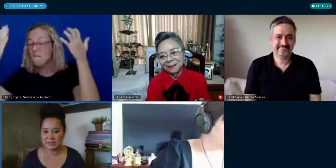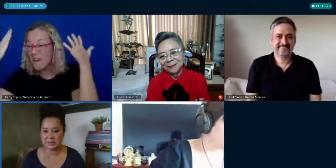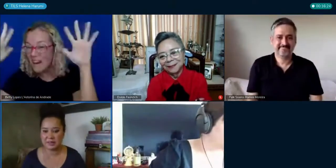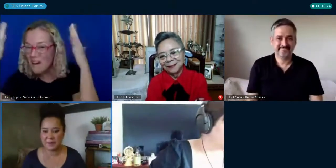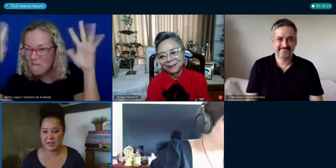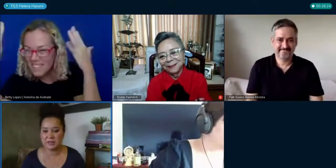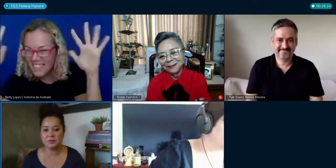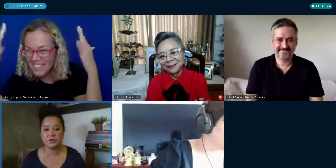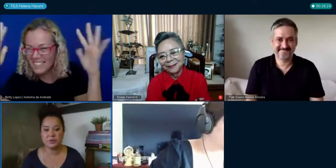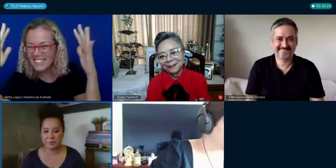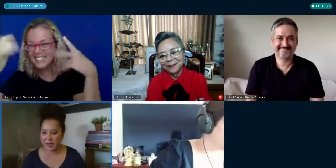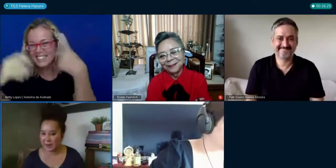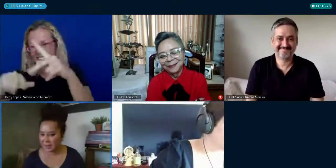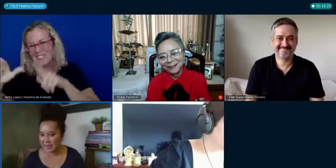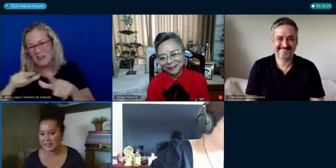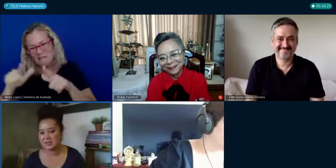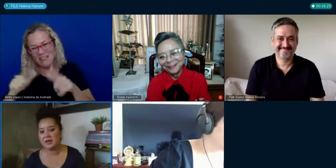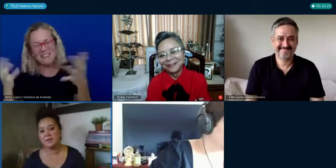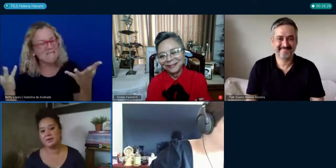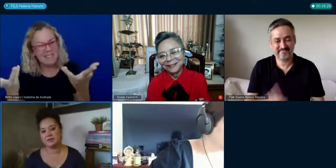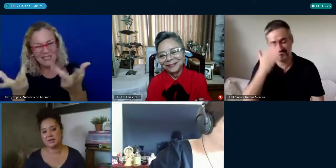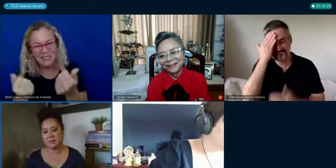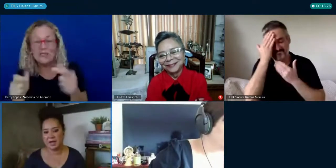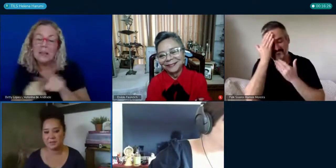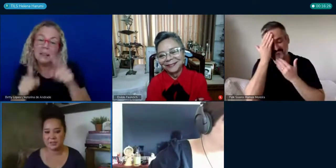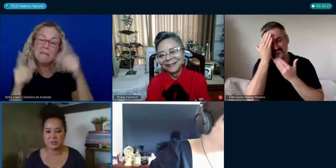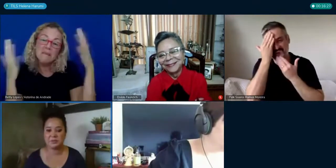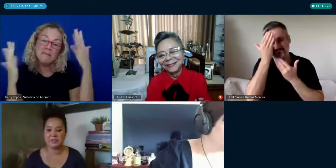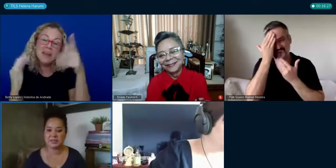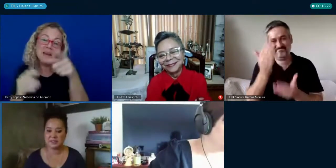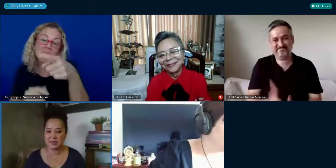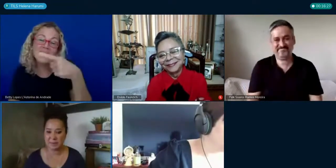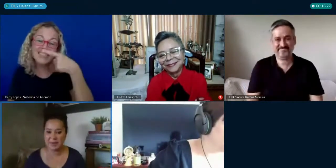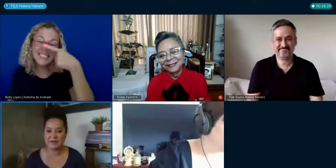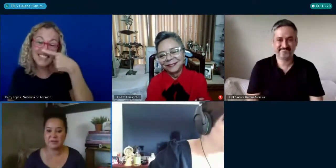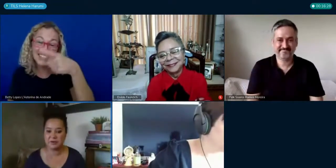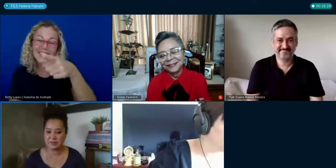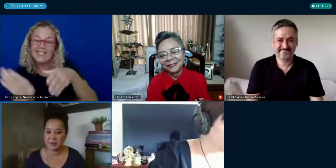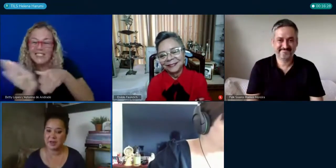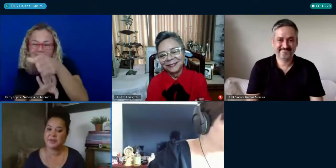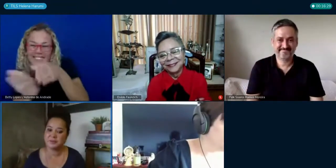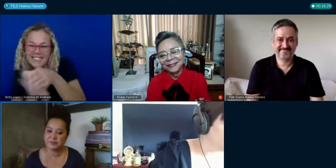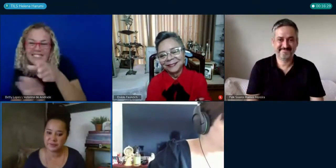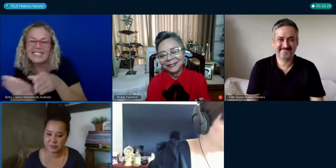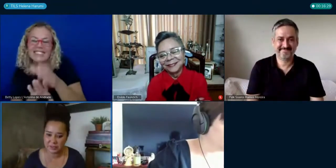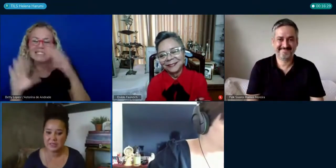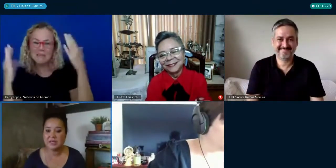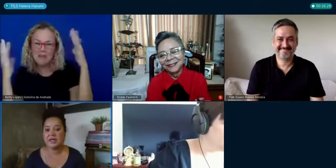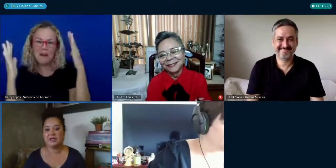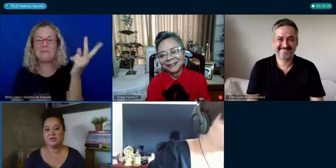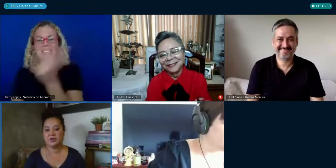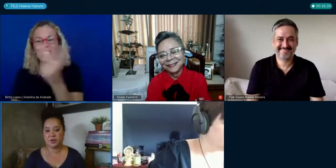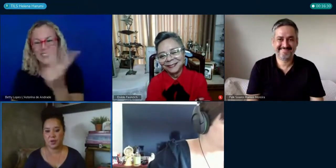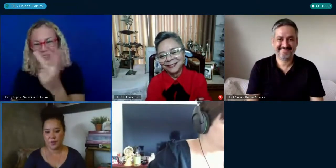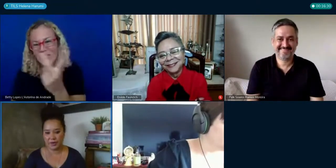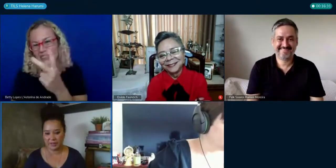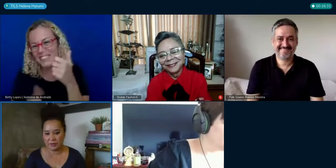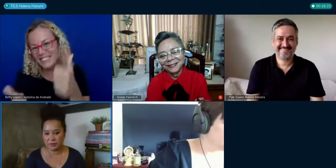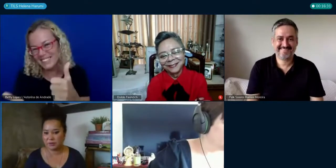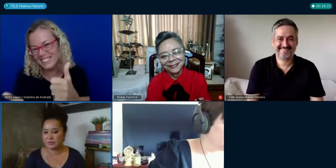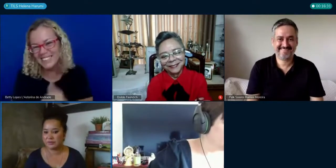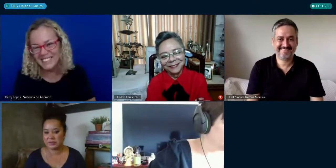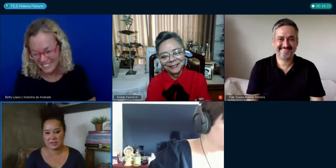outras pesquisas e trabalhos. Muito parabéns pelo seu trabalho, pela sua pesquisa, ela está maravilhosa. Parabéns, professora Enilde,